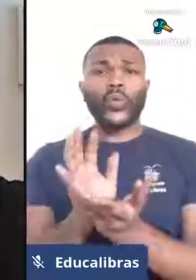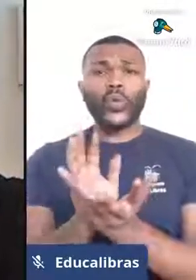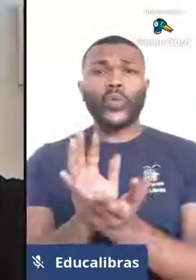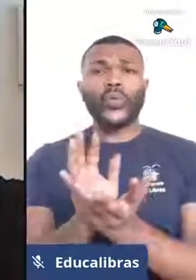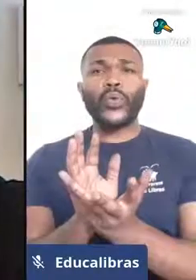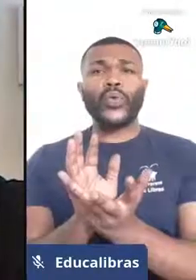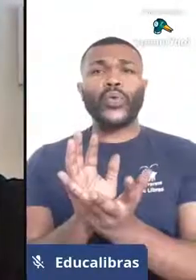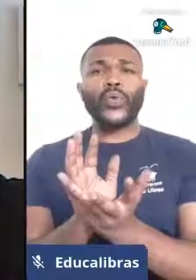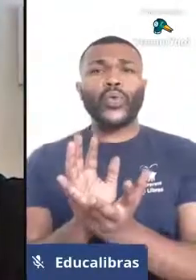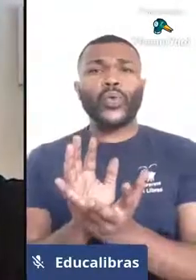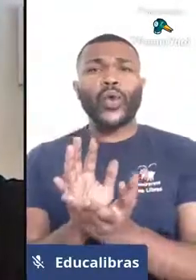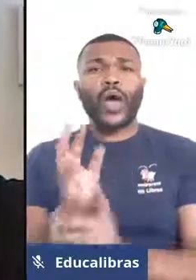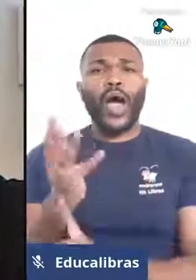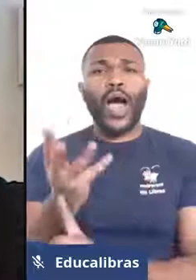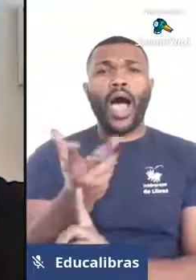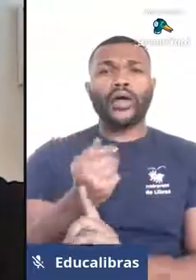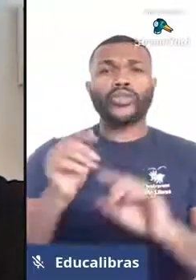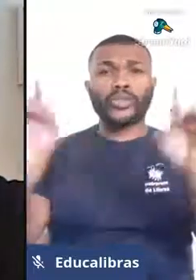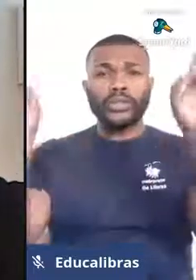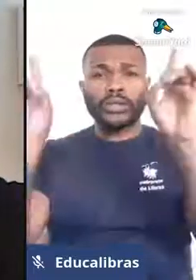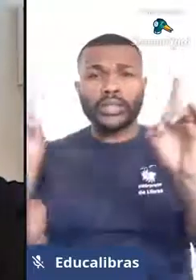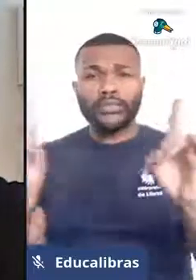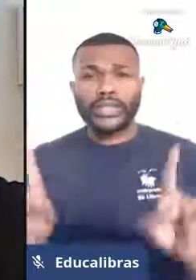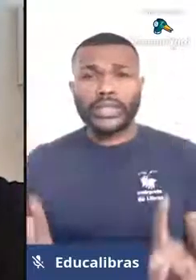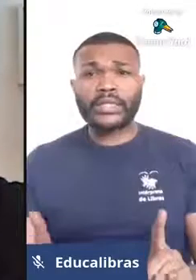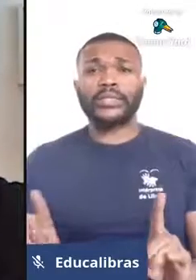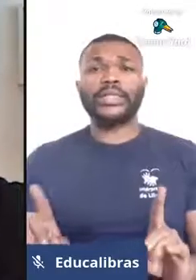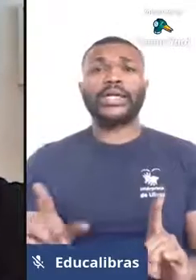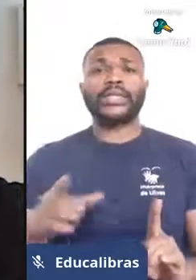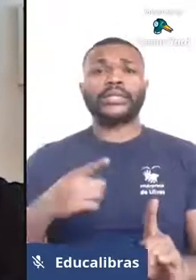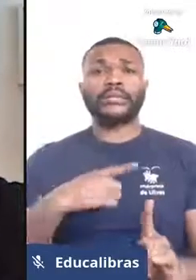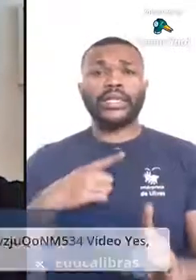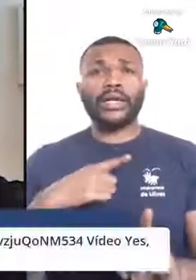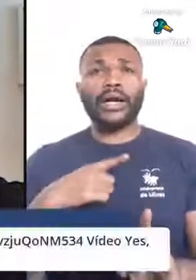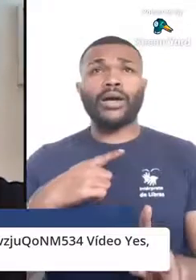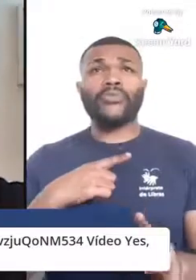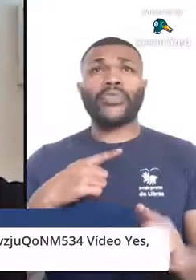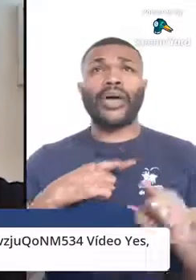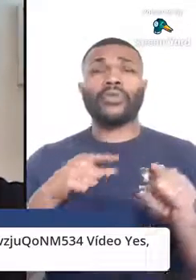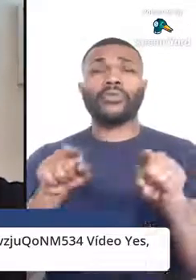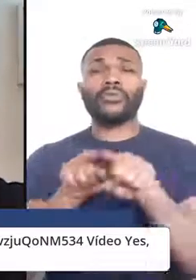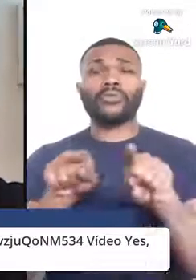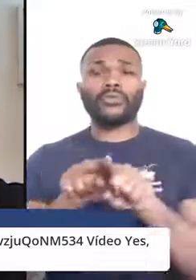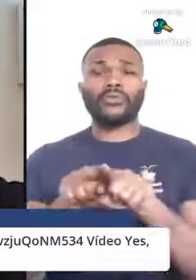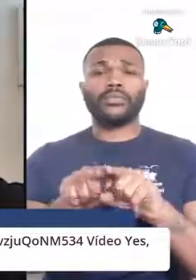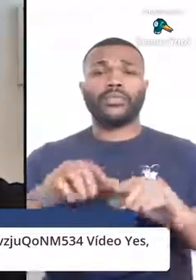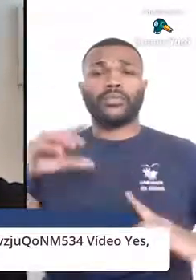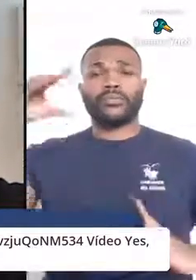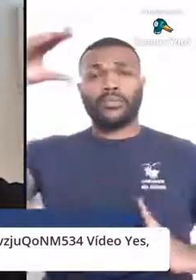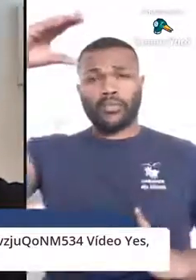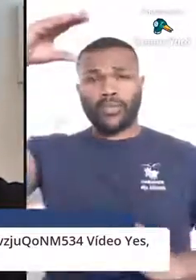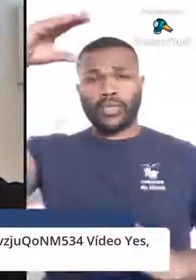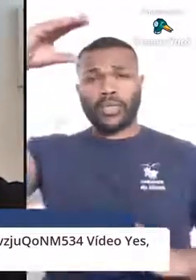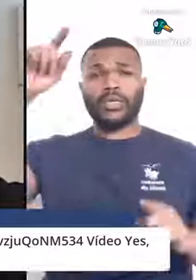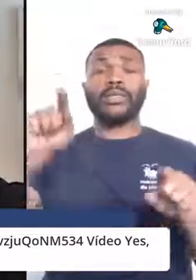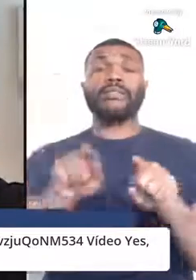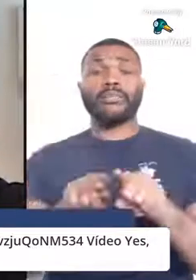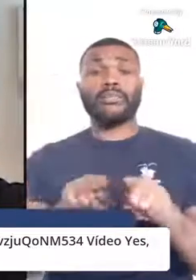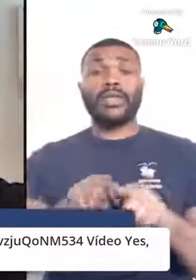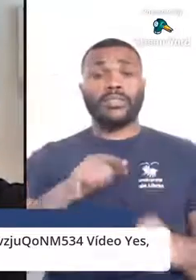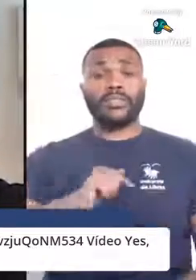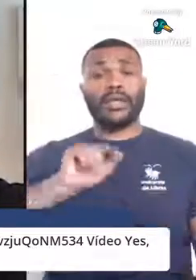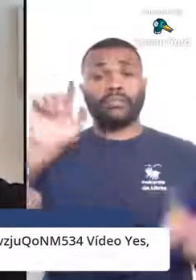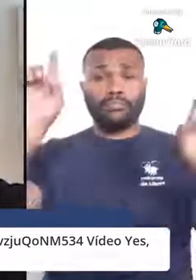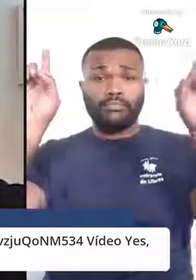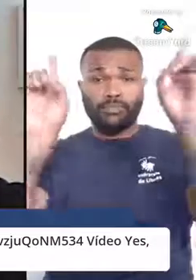com arte com deficiência. Tem só um bailarino que tem essa deficiência, e